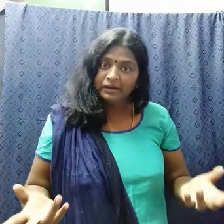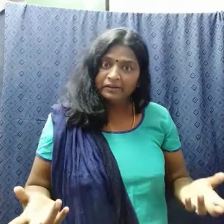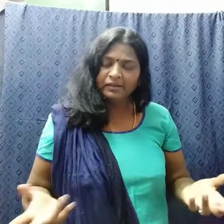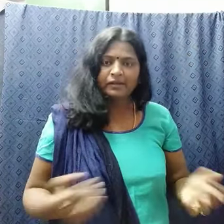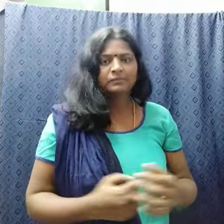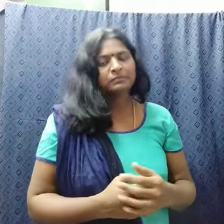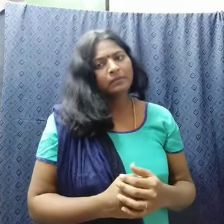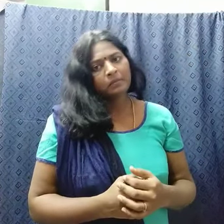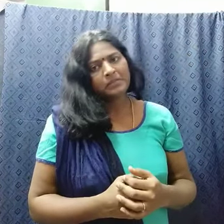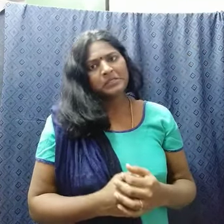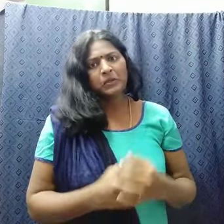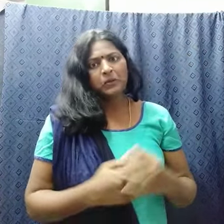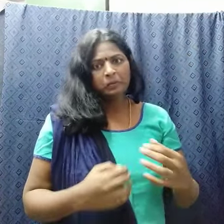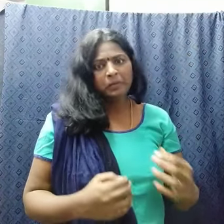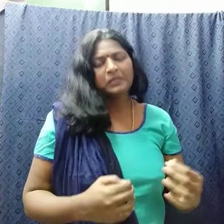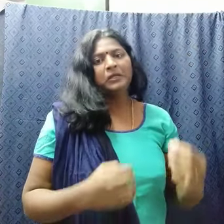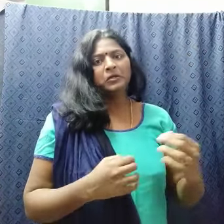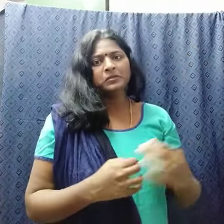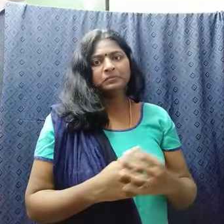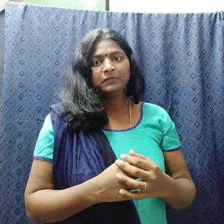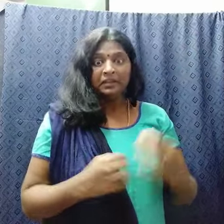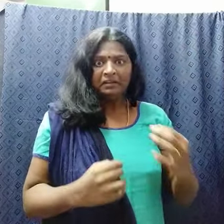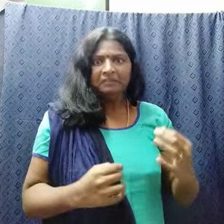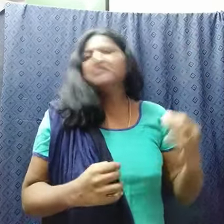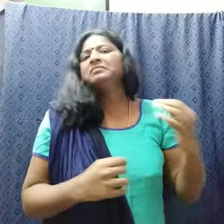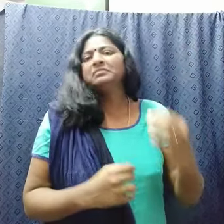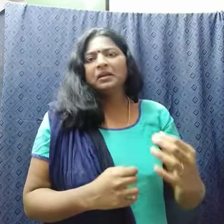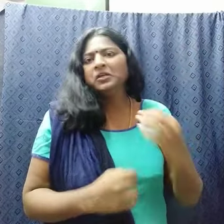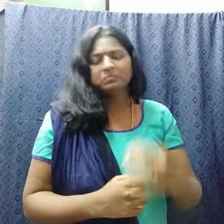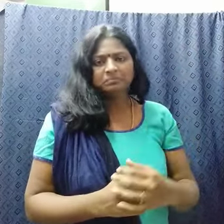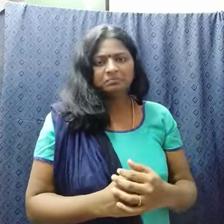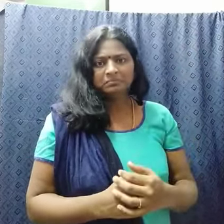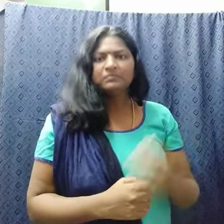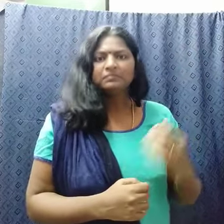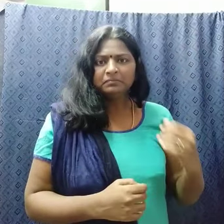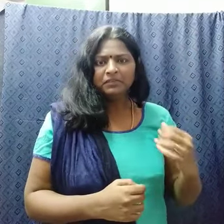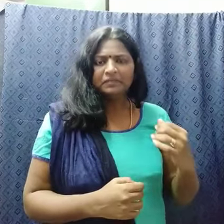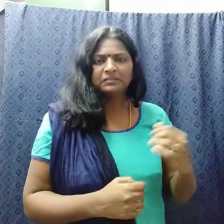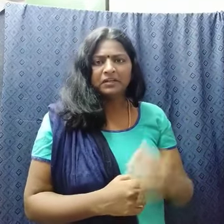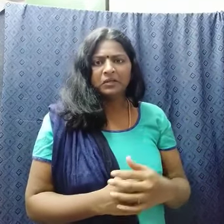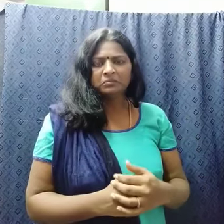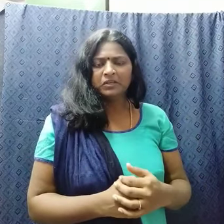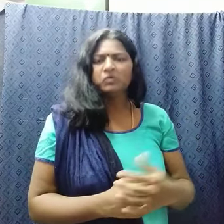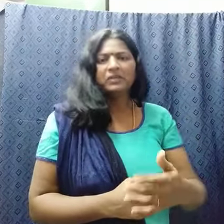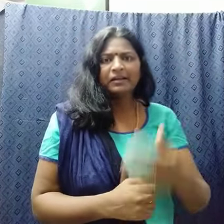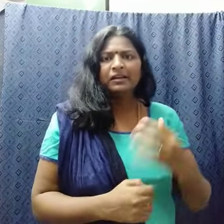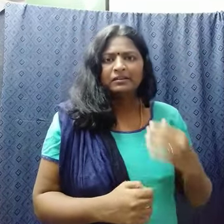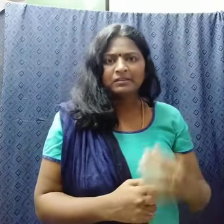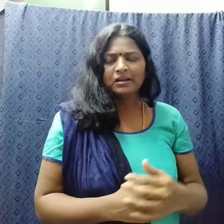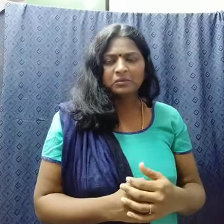இழந்தாங்க. பசியோடும் பட்டினியோடும் என்று தனியும் என்று தனியும் இவங்களுடைய தாகம்